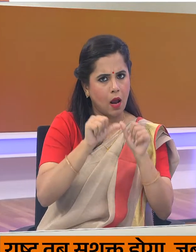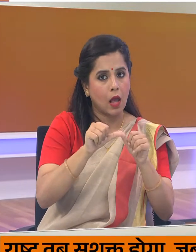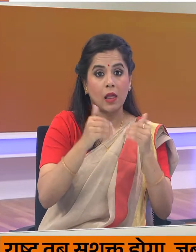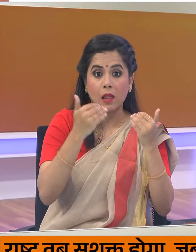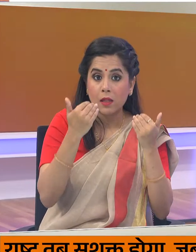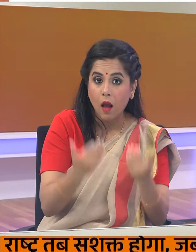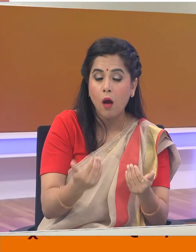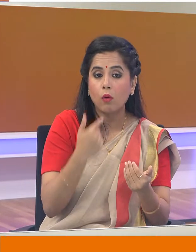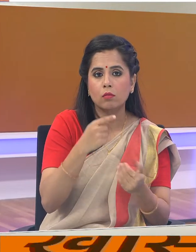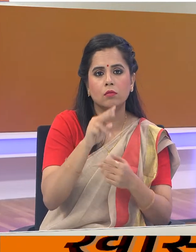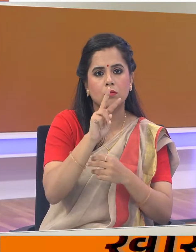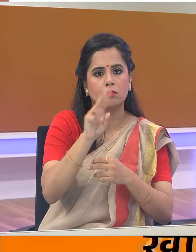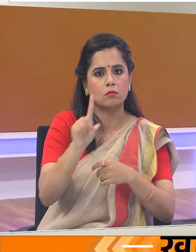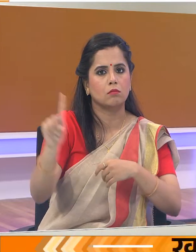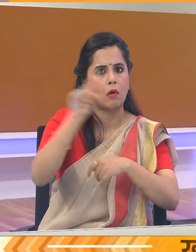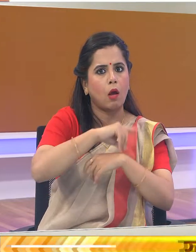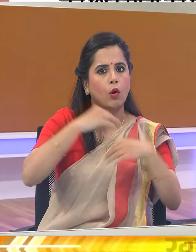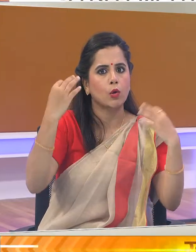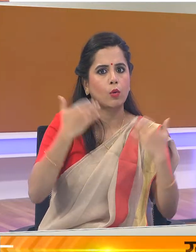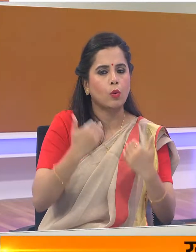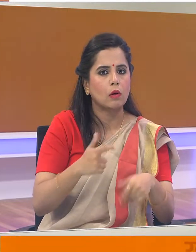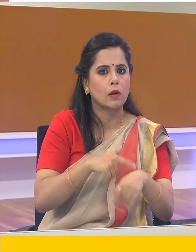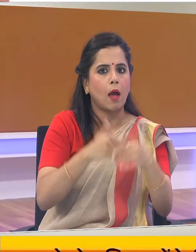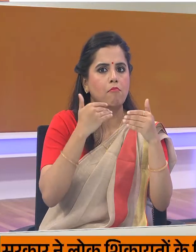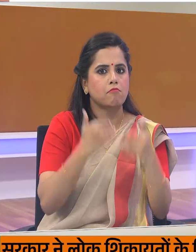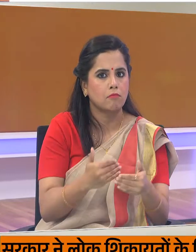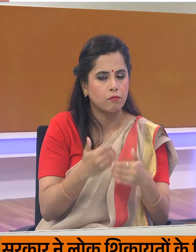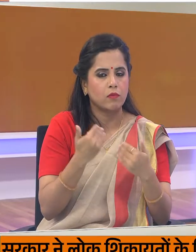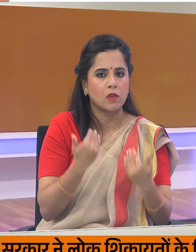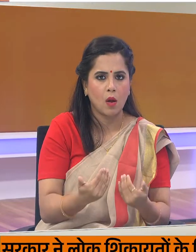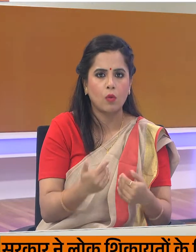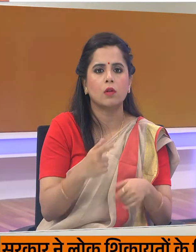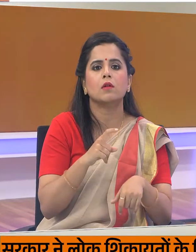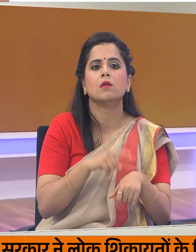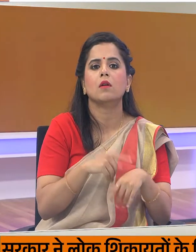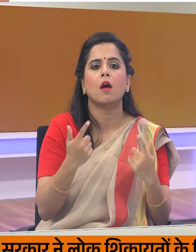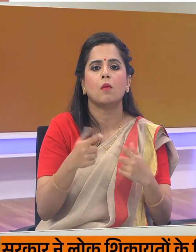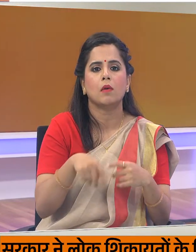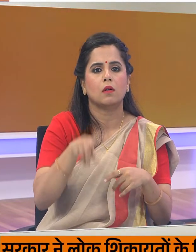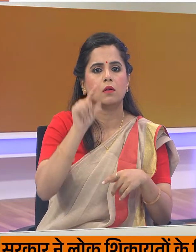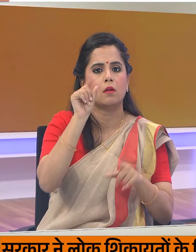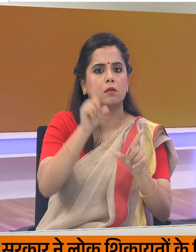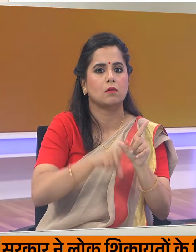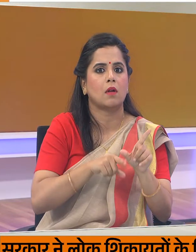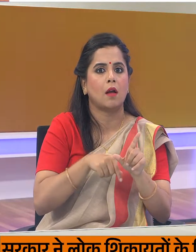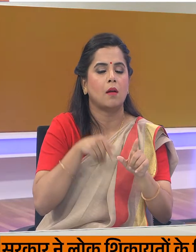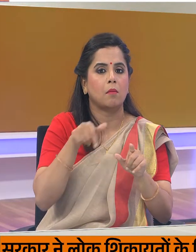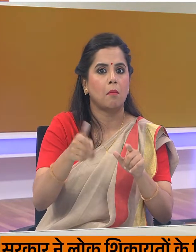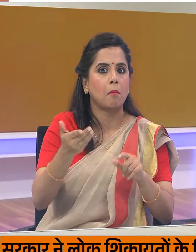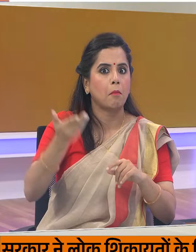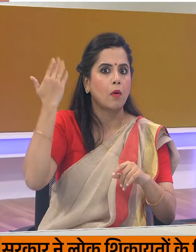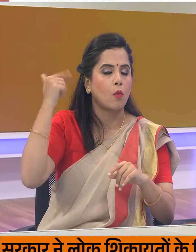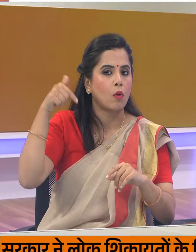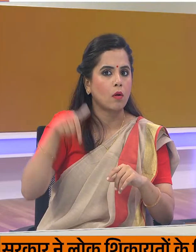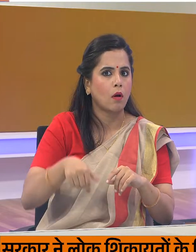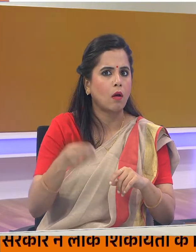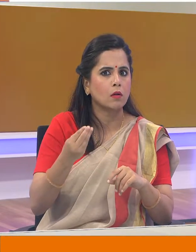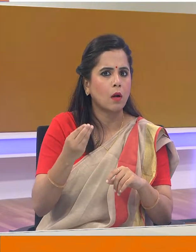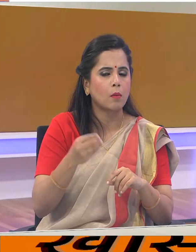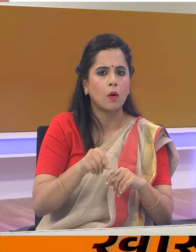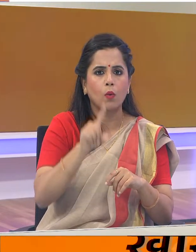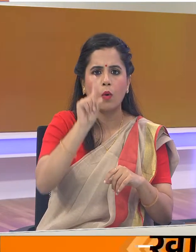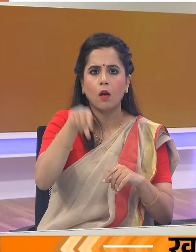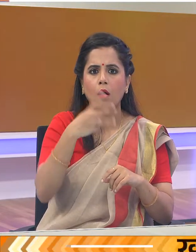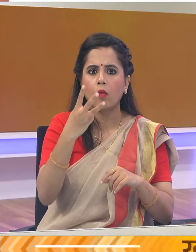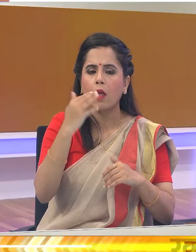थी। 21 दिन की नई समय सीमा के साथ अब समय सीमा 10 साल पहले की तुलना में लगभग 1/3